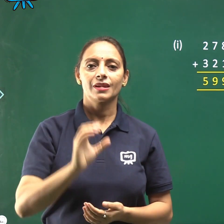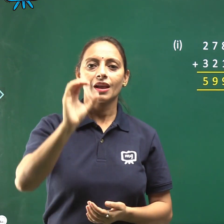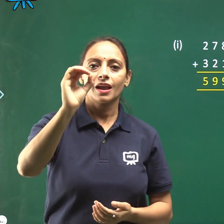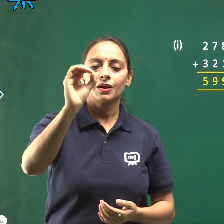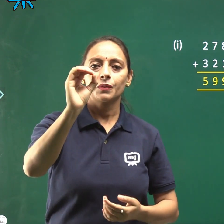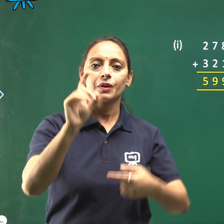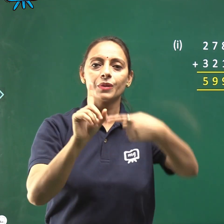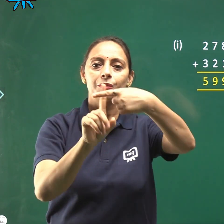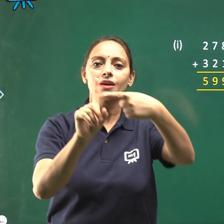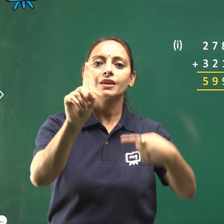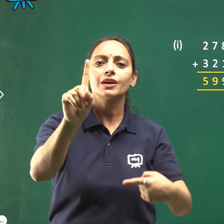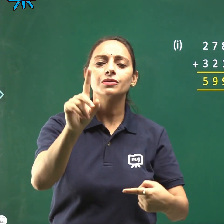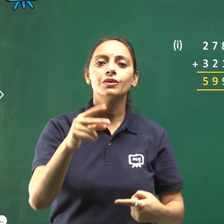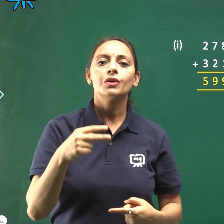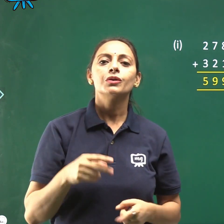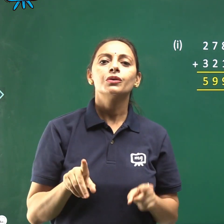0 में 1 जोड़ते हैं तो